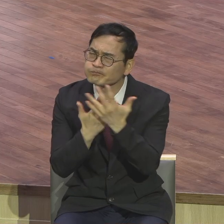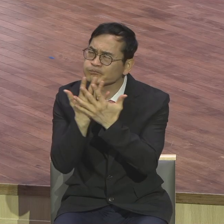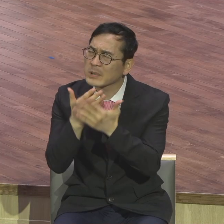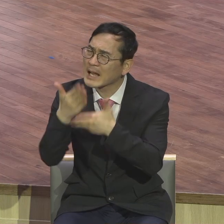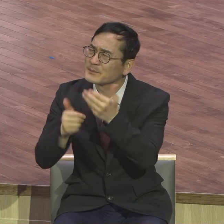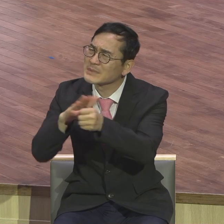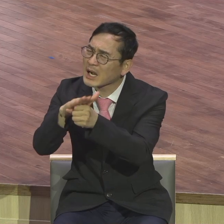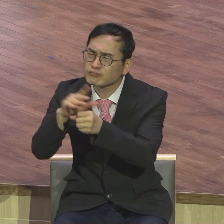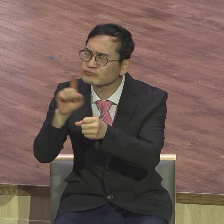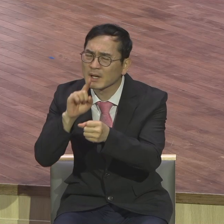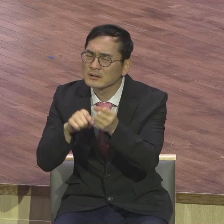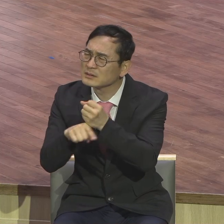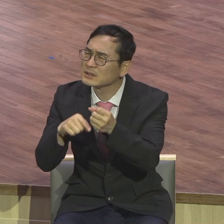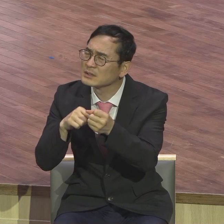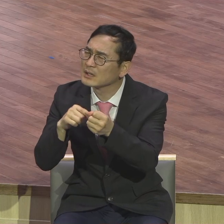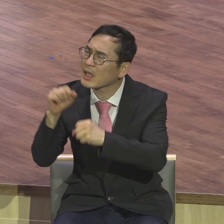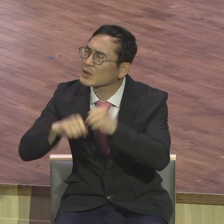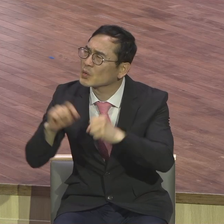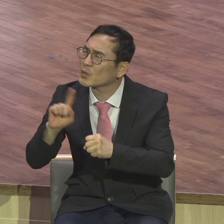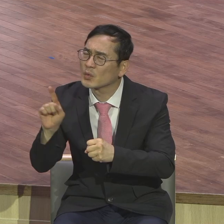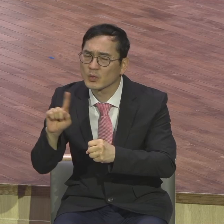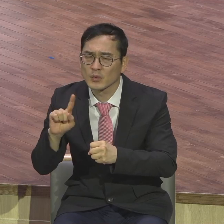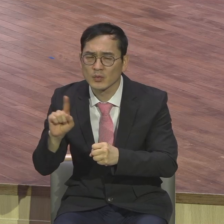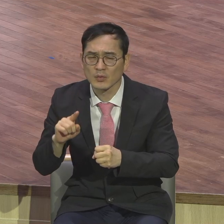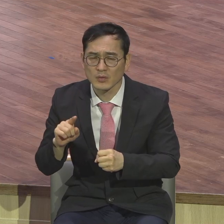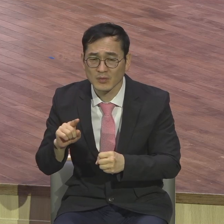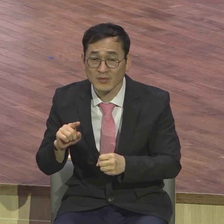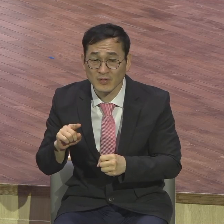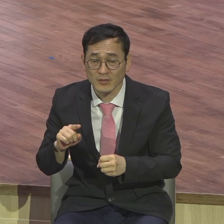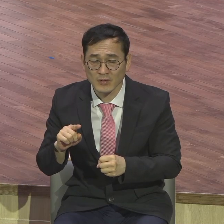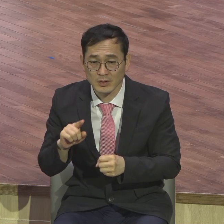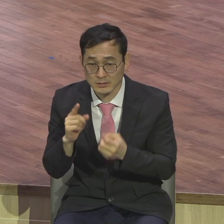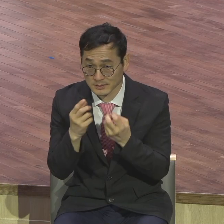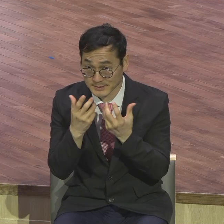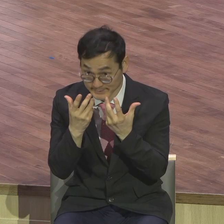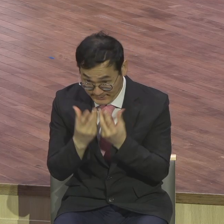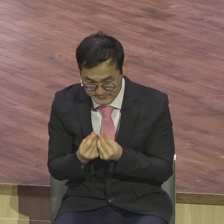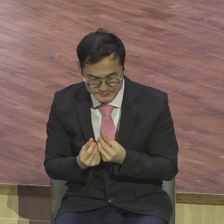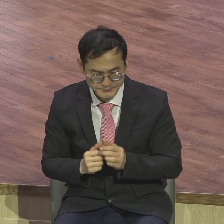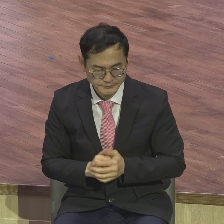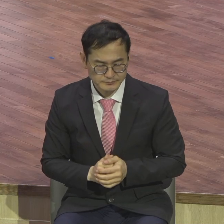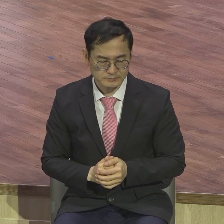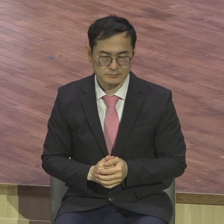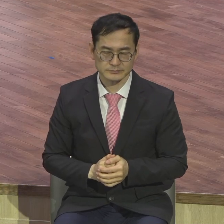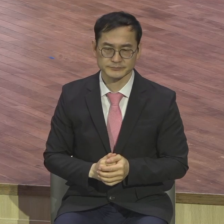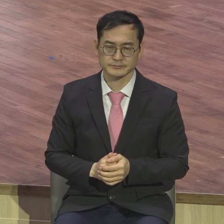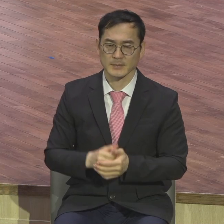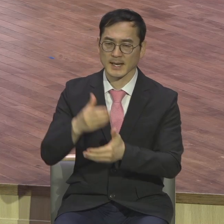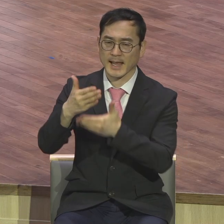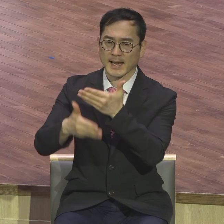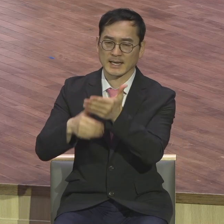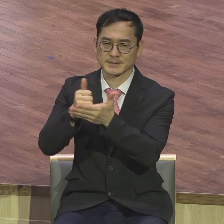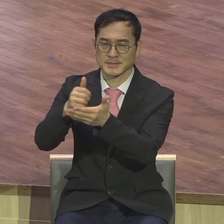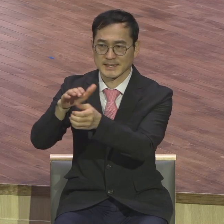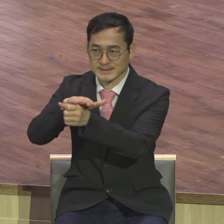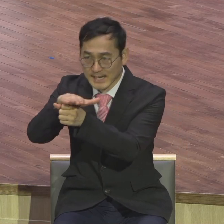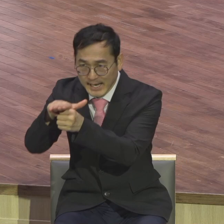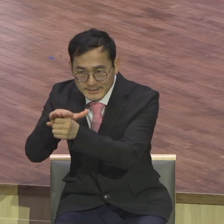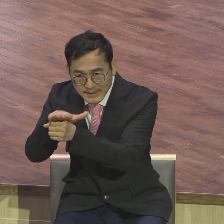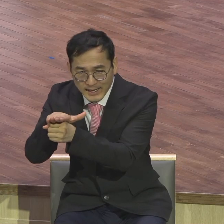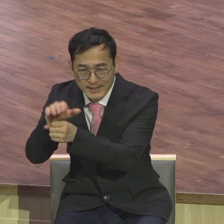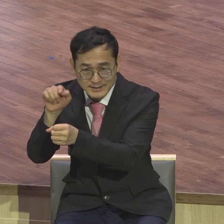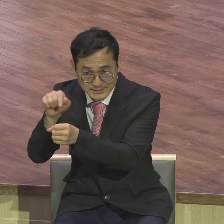어떻게 사랑한다는 것입니까. 구체적으로 표현을 해보면 하나님을 사랑한다. 이